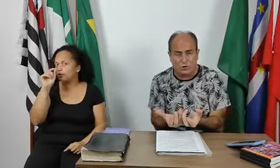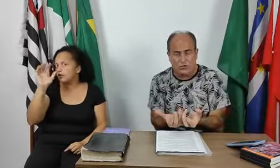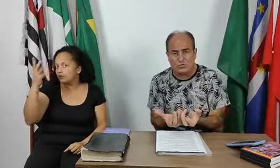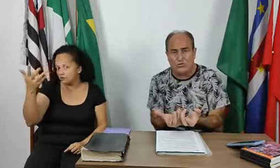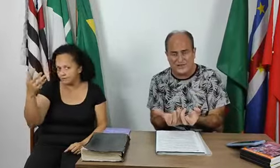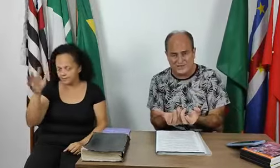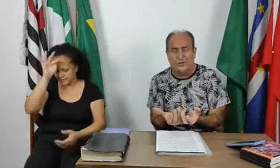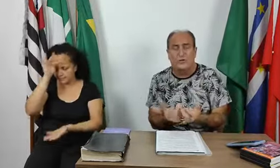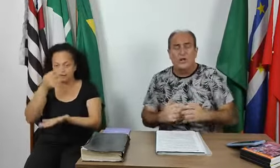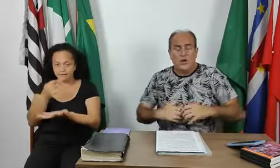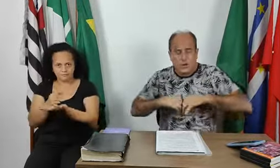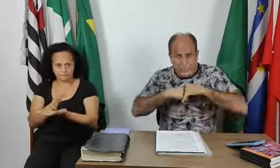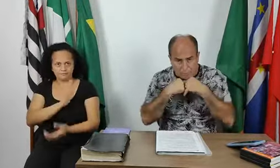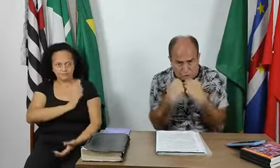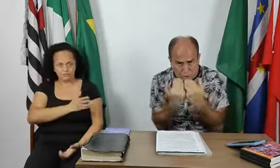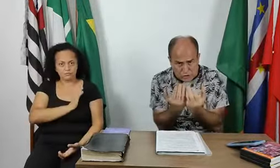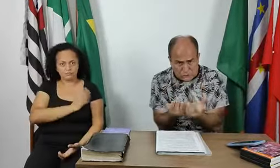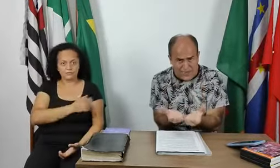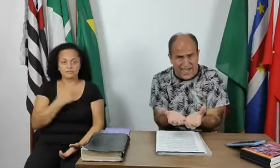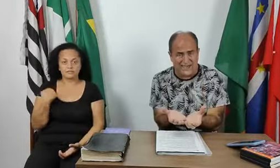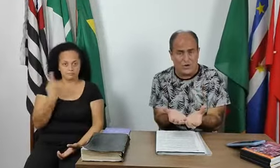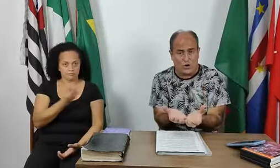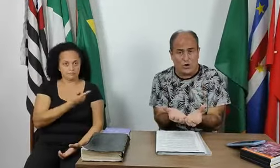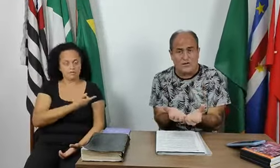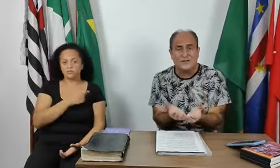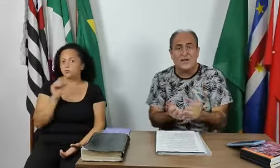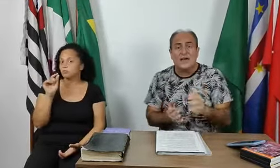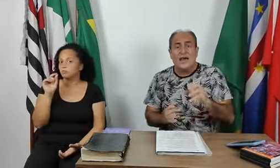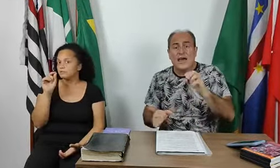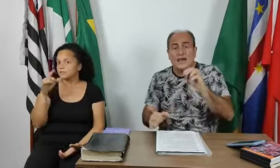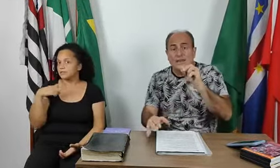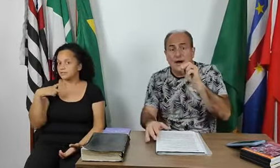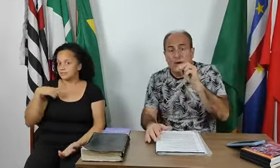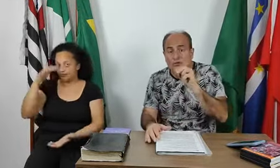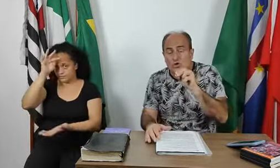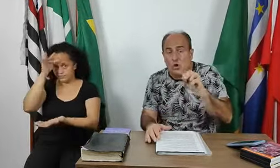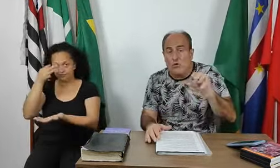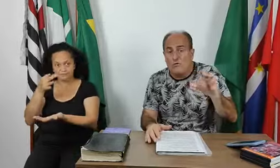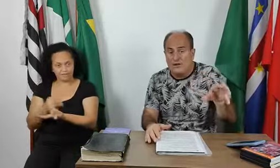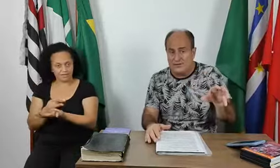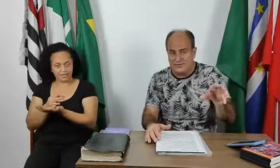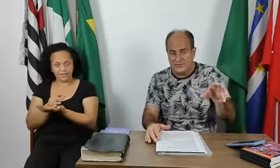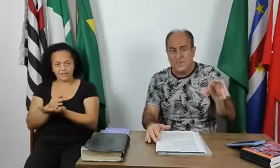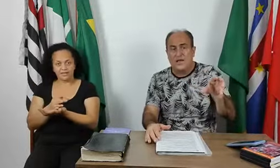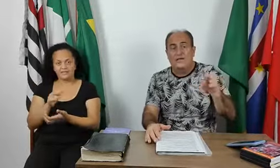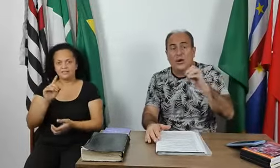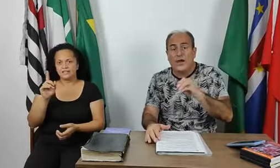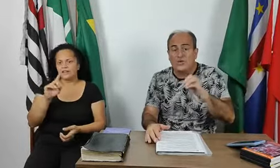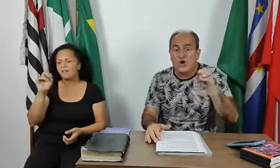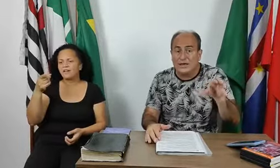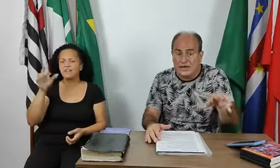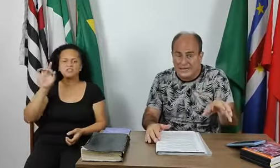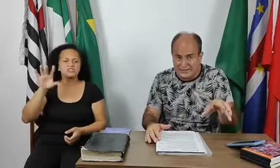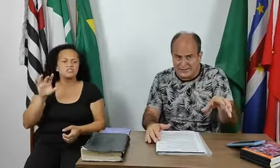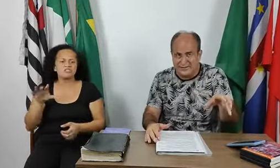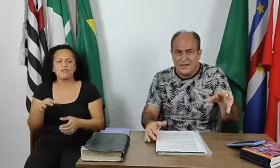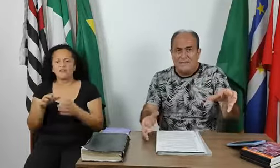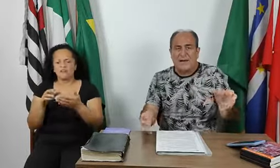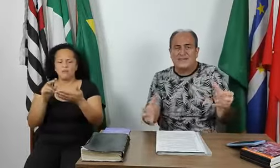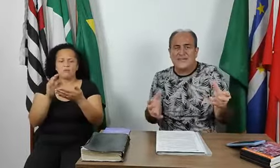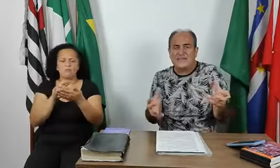no nosso coração, o que produz fé em nós, não é só ouvir, não é só